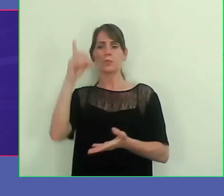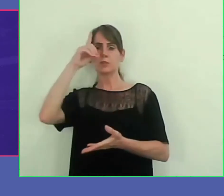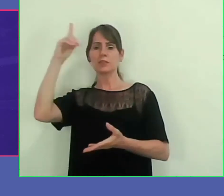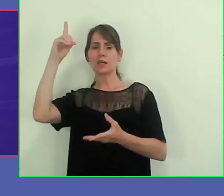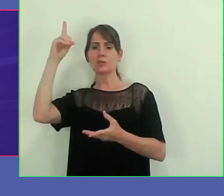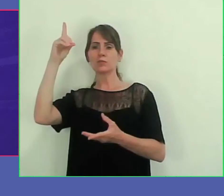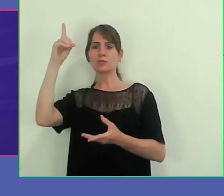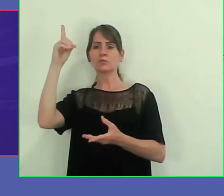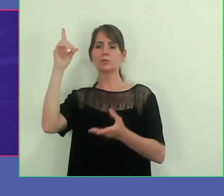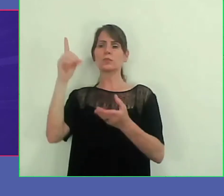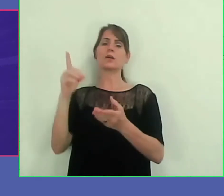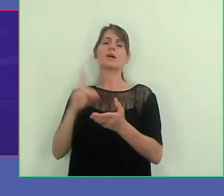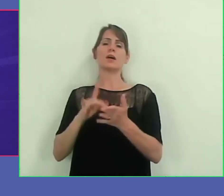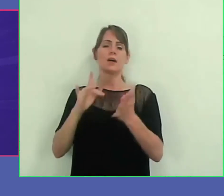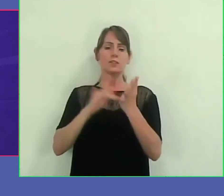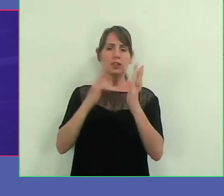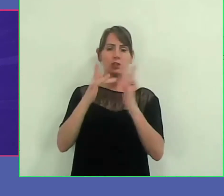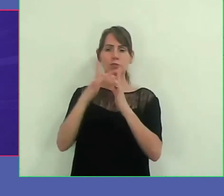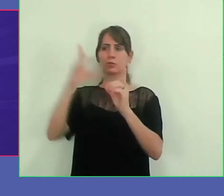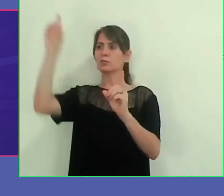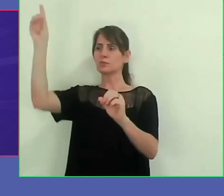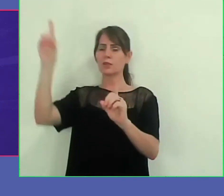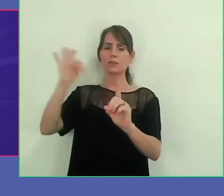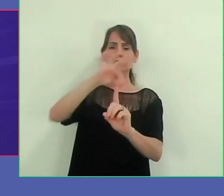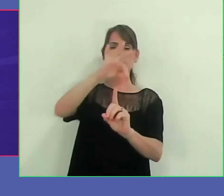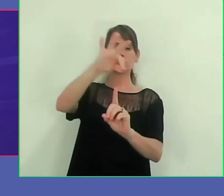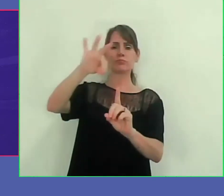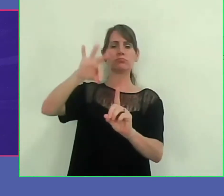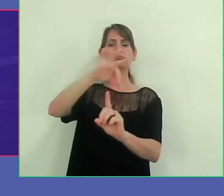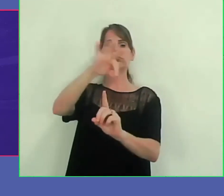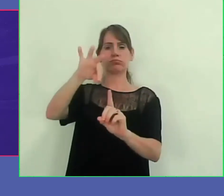e o qual andou, né,